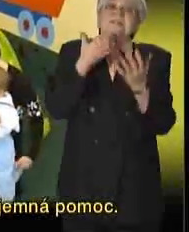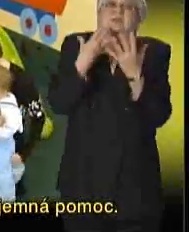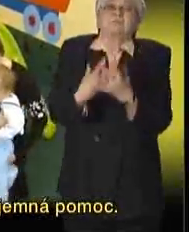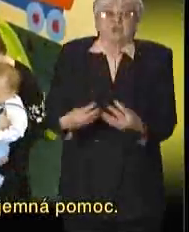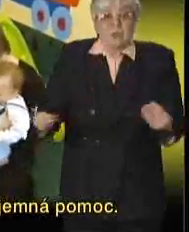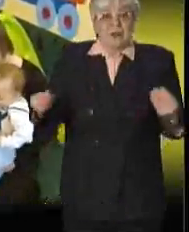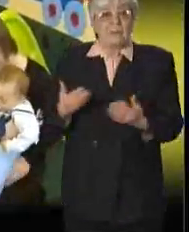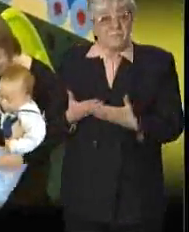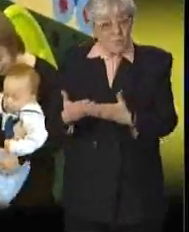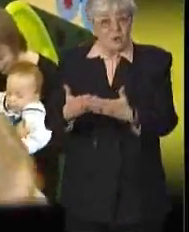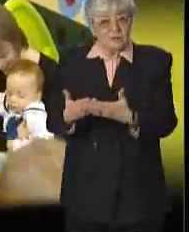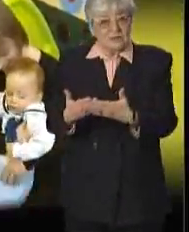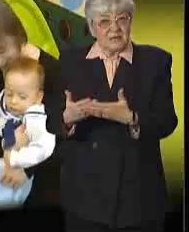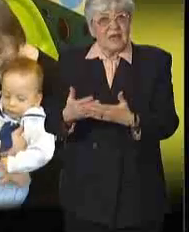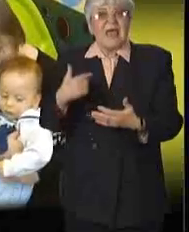příjemná pomoc.